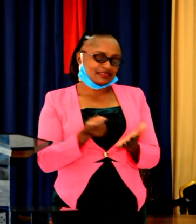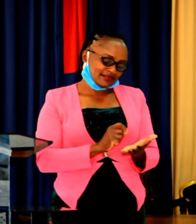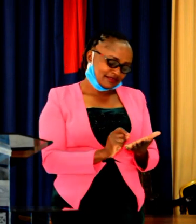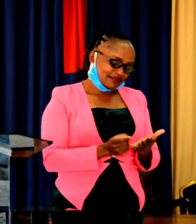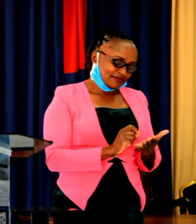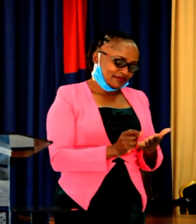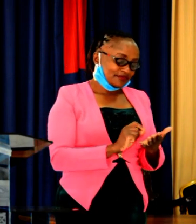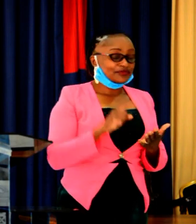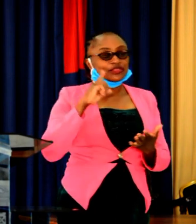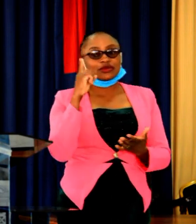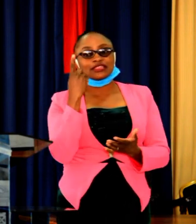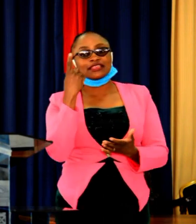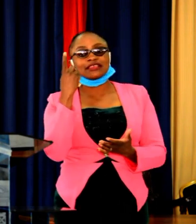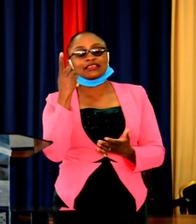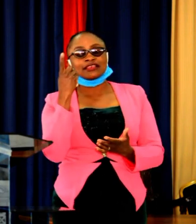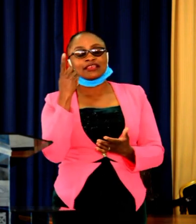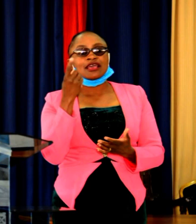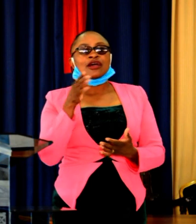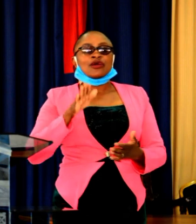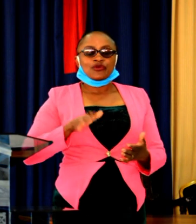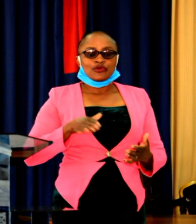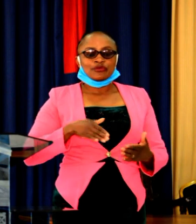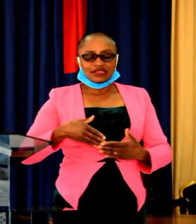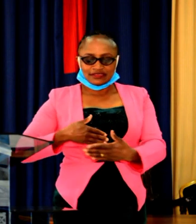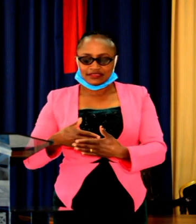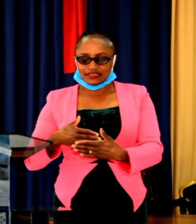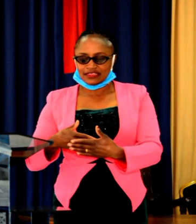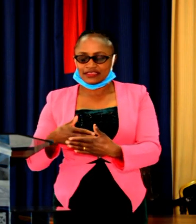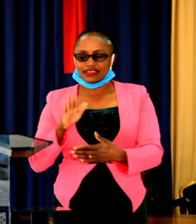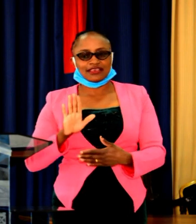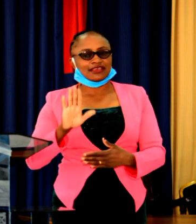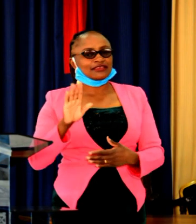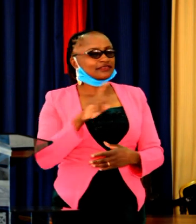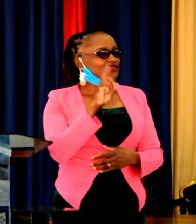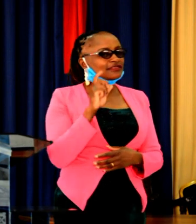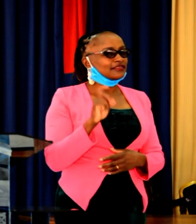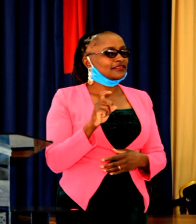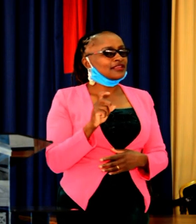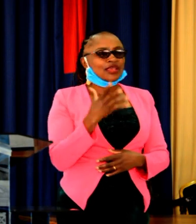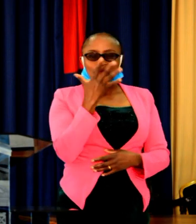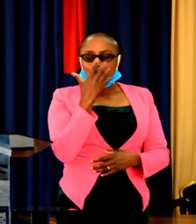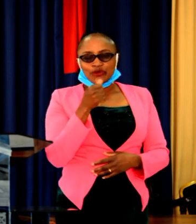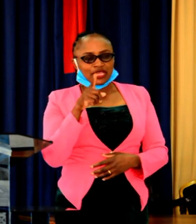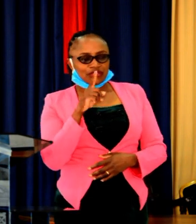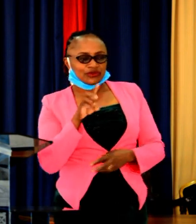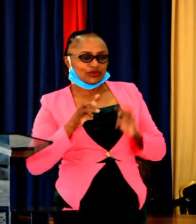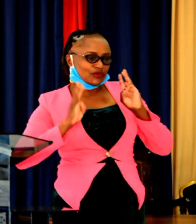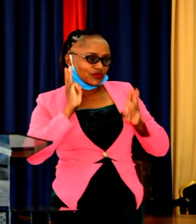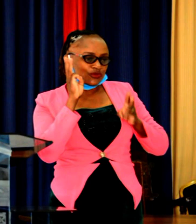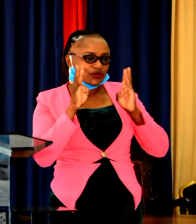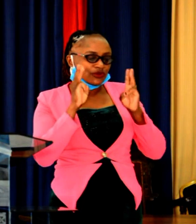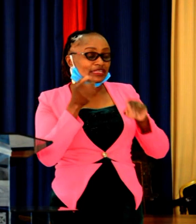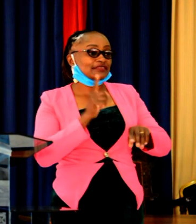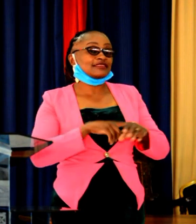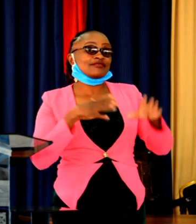vyake. Na yule mama aliyekuwa amekaa karibu naye akamuuliza, "Kwa nini wewe haukuogopa wakati kulikuwa